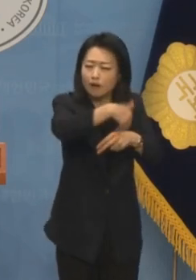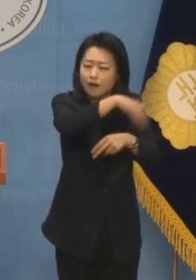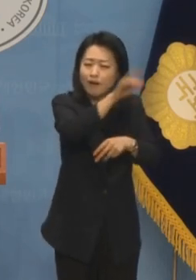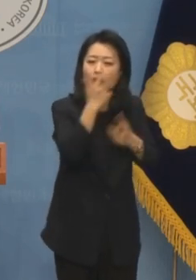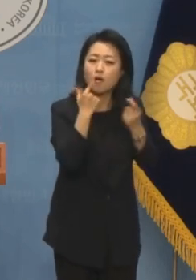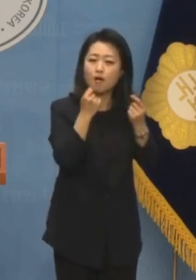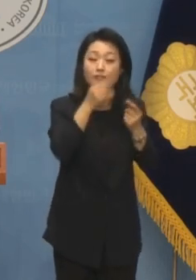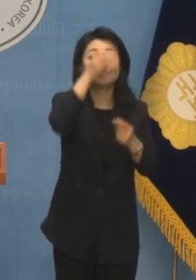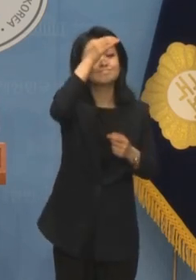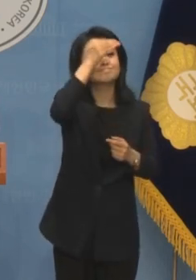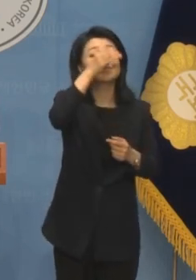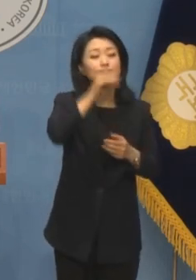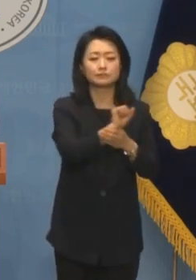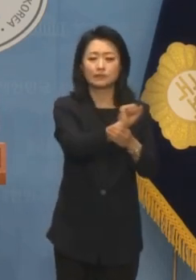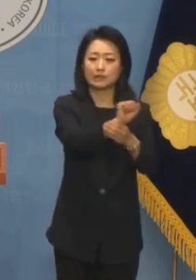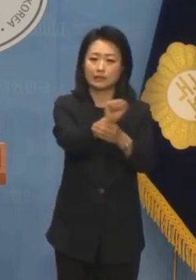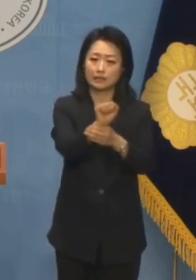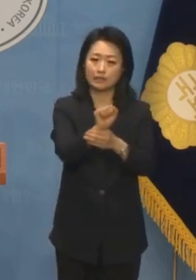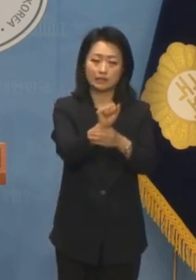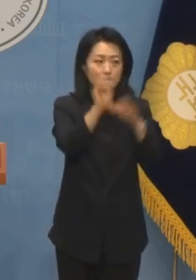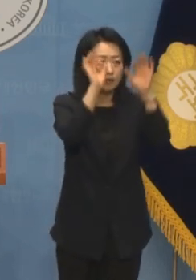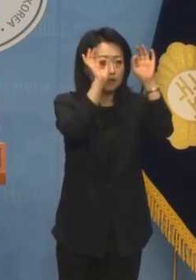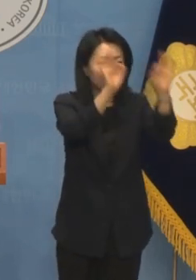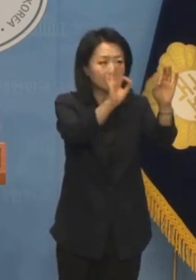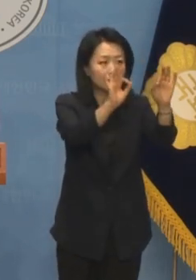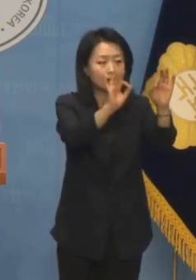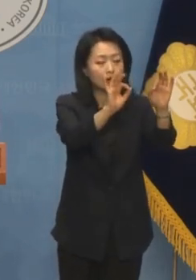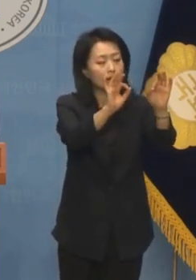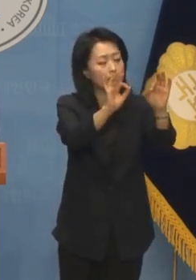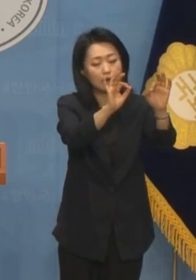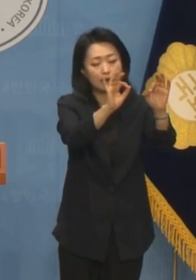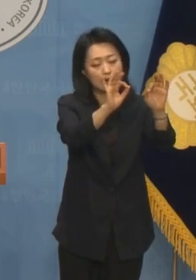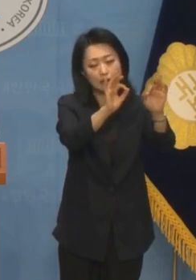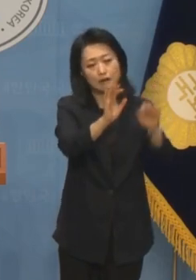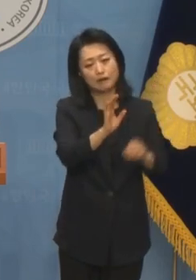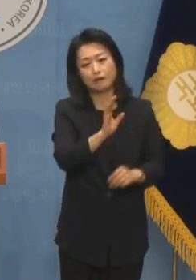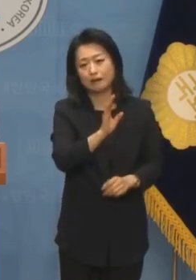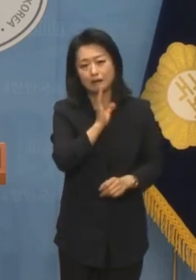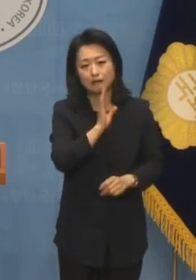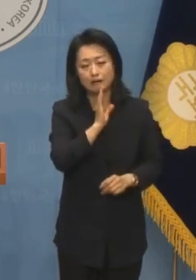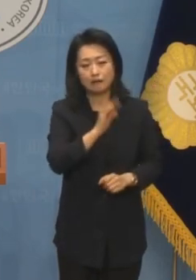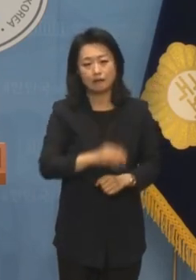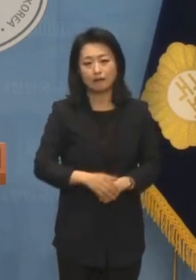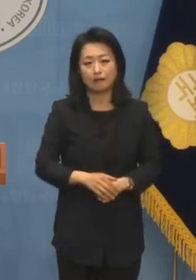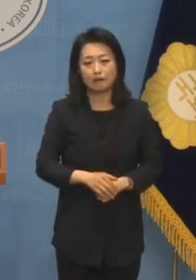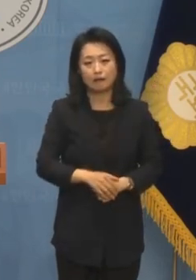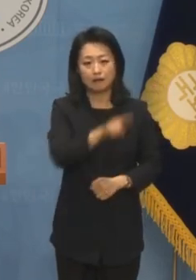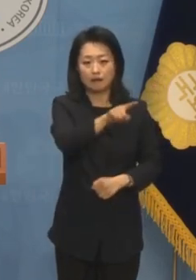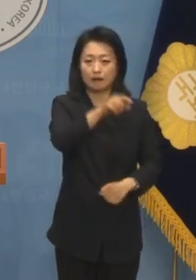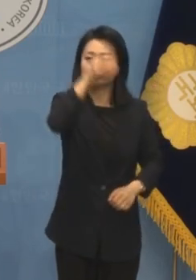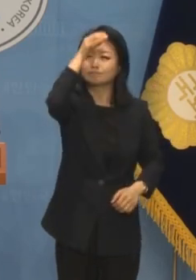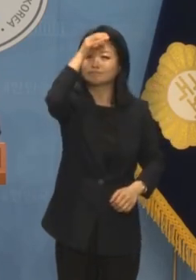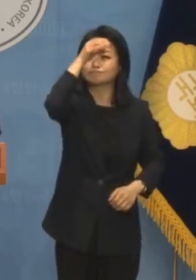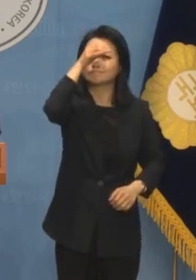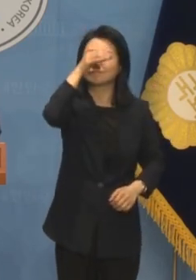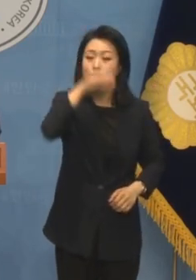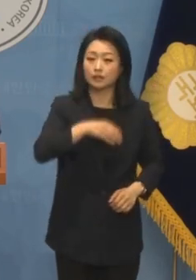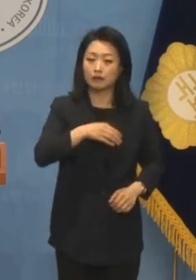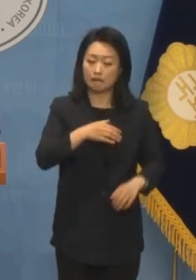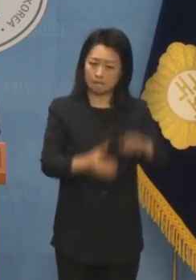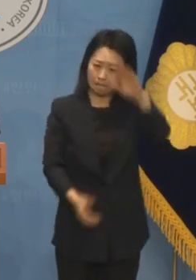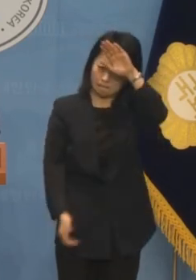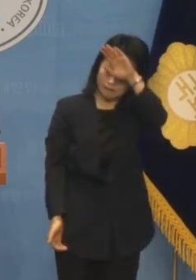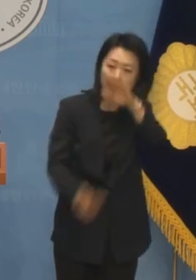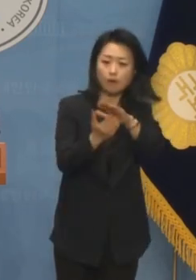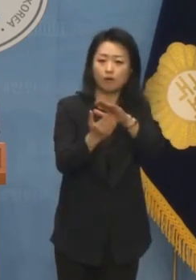천연덕스럽게 다시 얼굴을 내밀고 있습니다. 이 정도면 가히 그 뻔뻔함만으로도